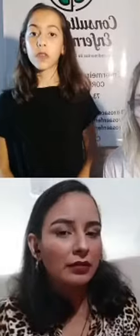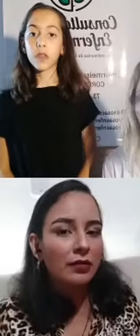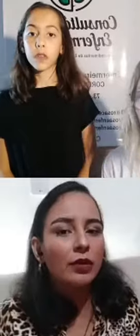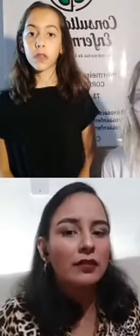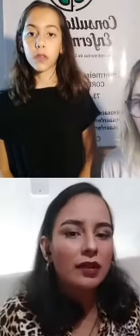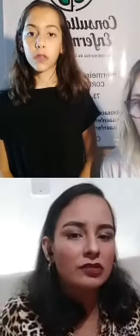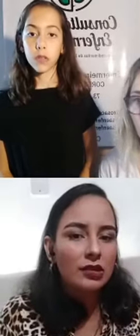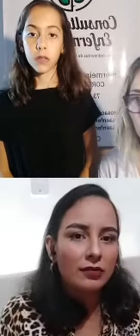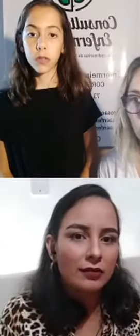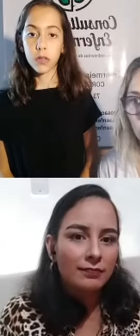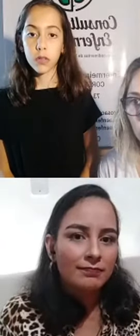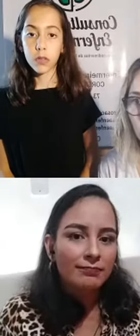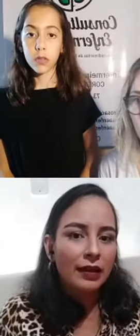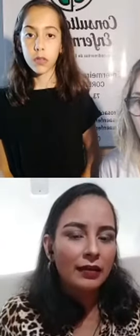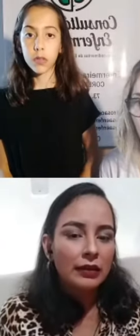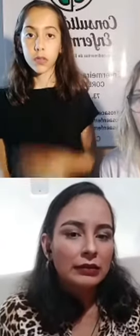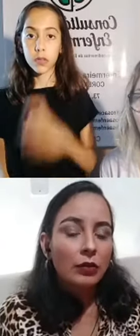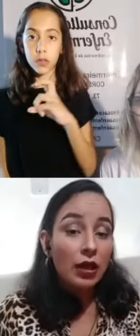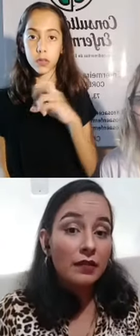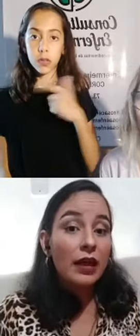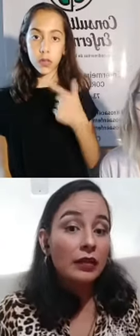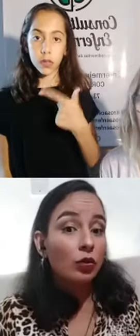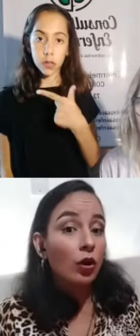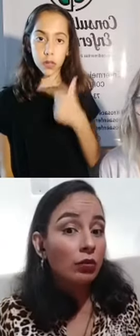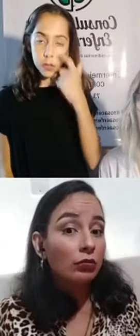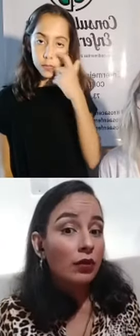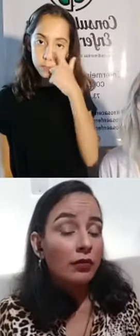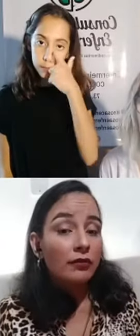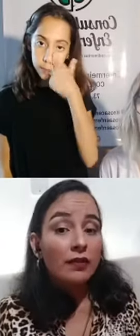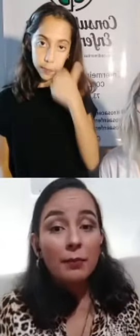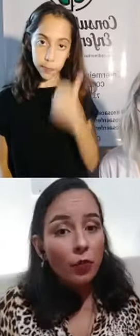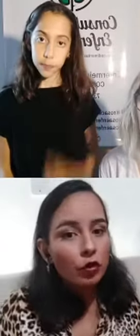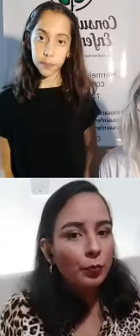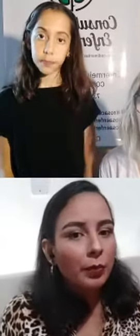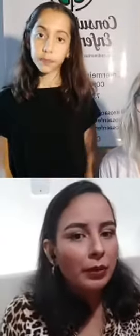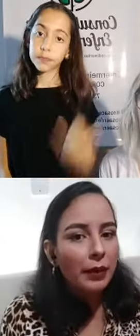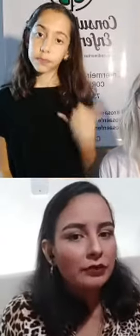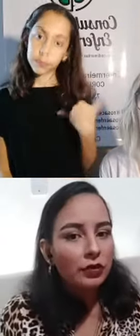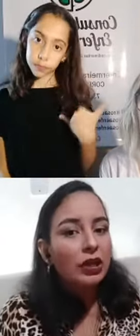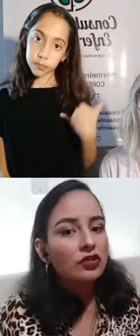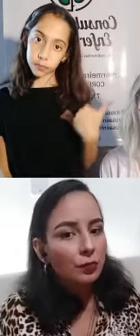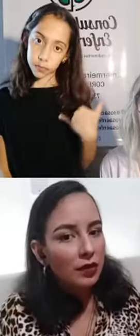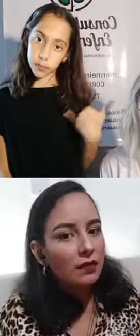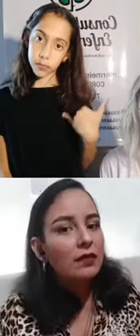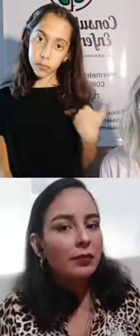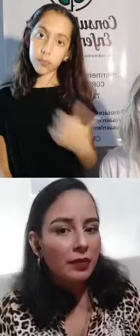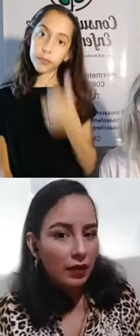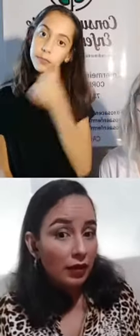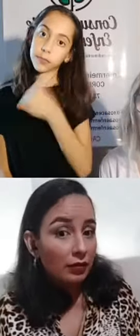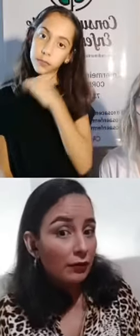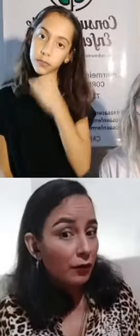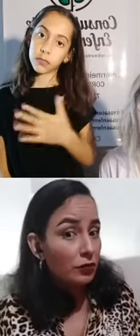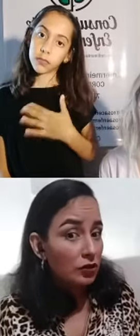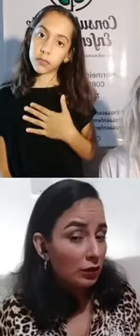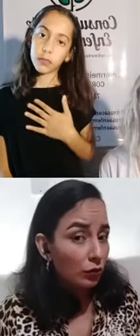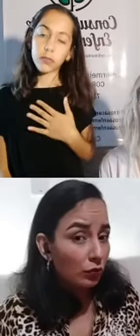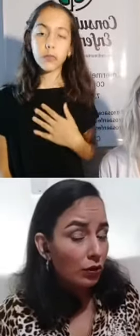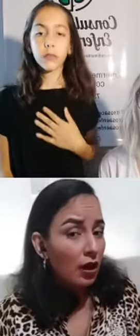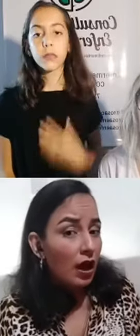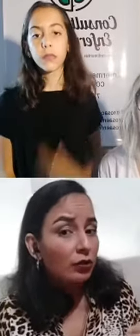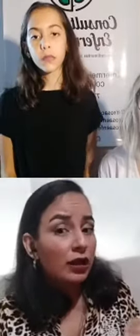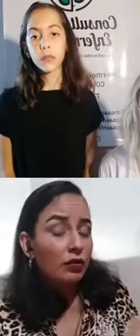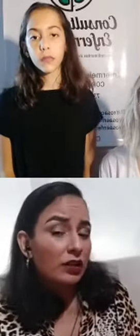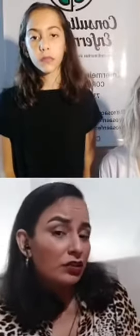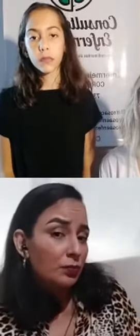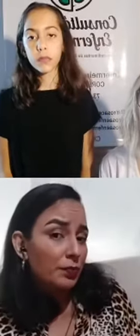mãe tem 57 anos, né? Então esse retorno vai ser muito problemático e a gente precisa pensar na forma de retorno.